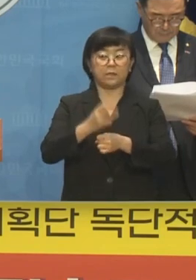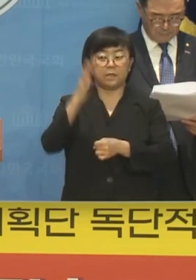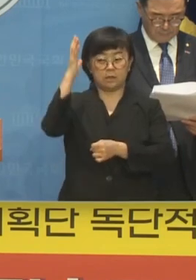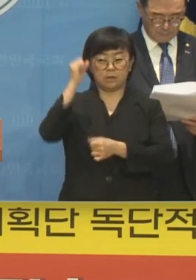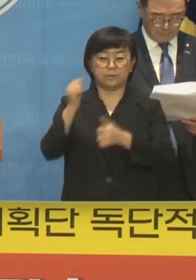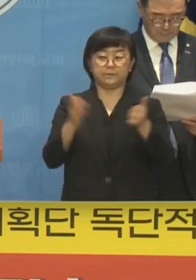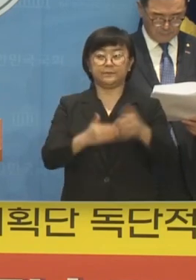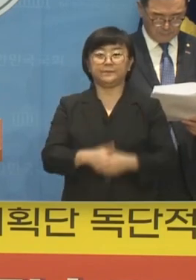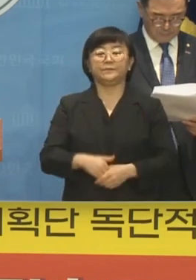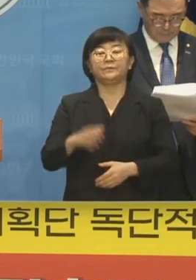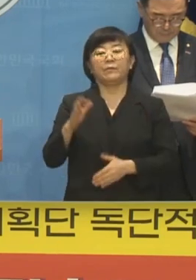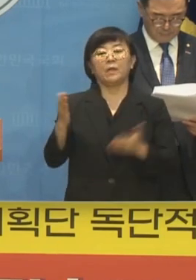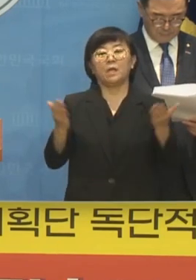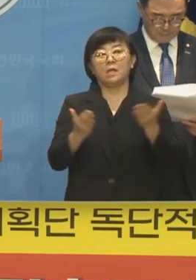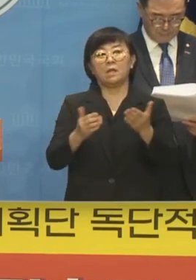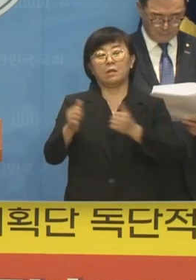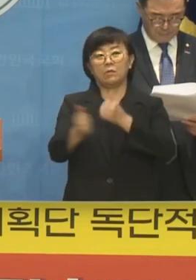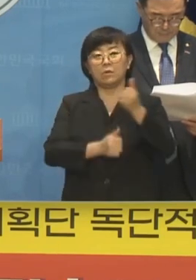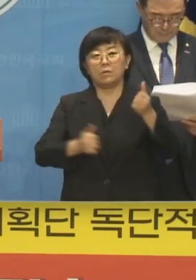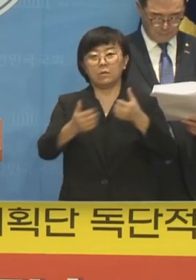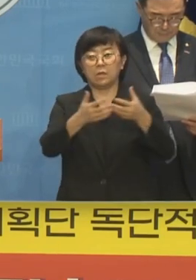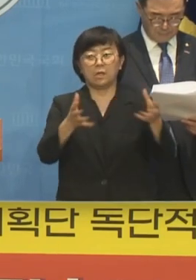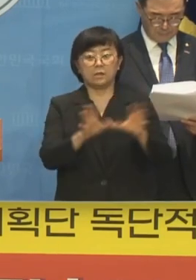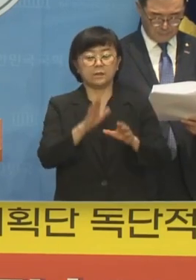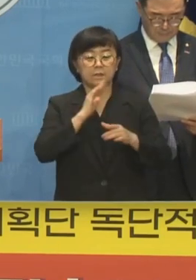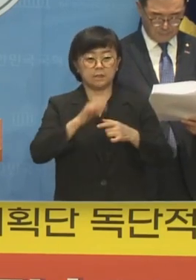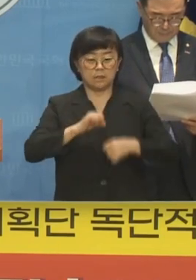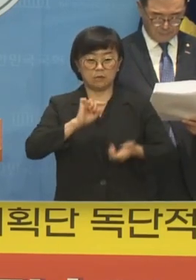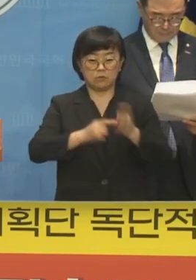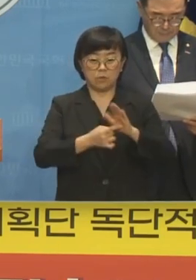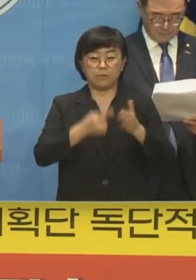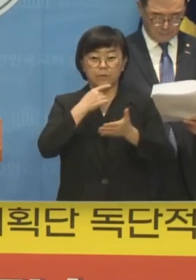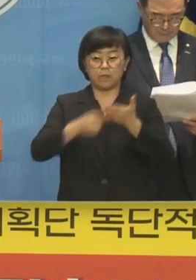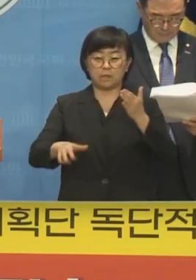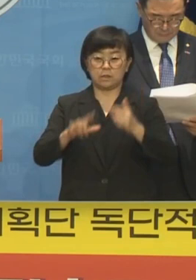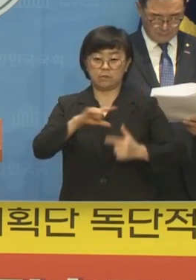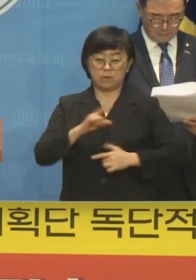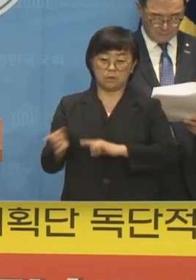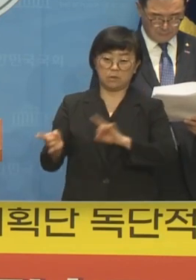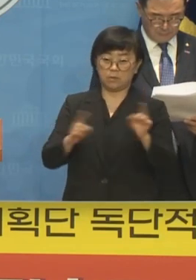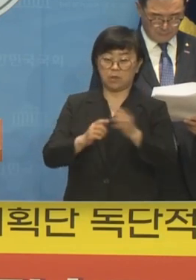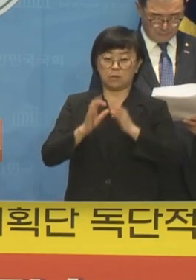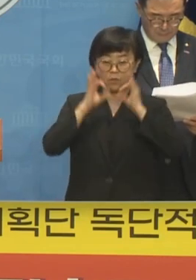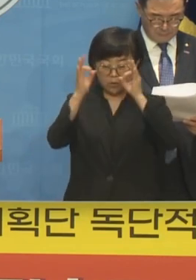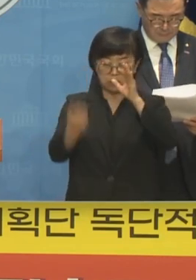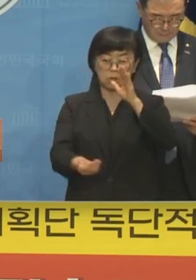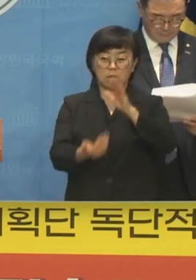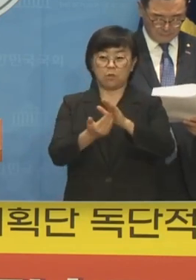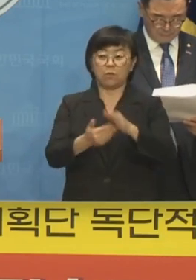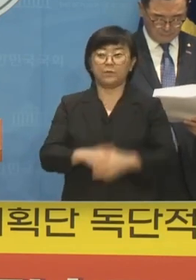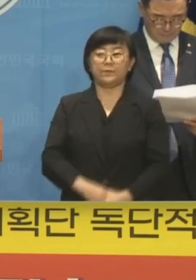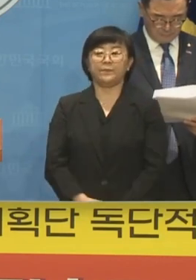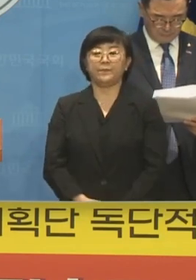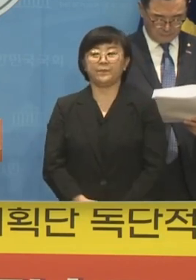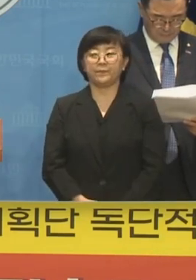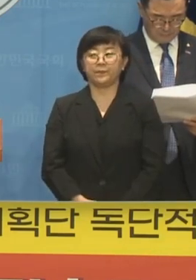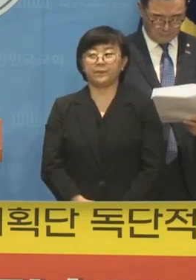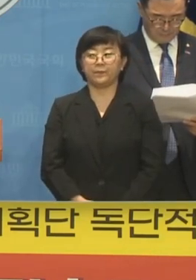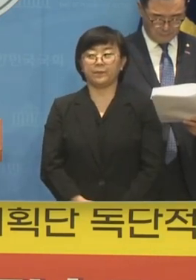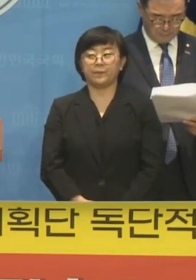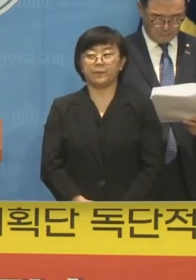말라. 여순 사건 위원회는 진상규명과 피해자 명예회복에 최선을 다하라.